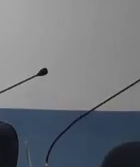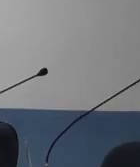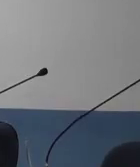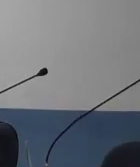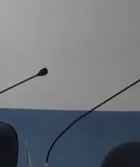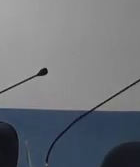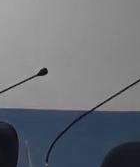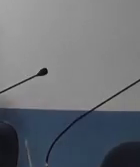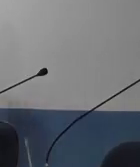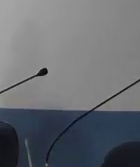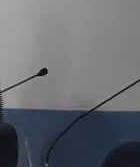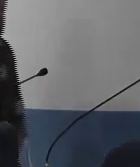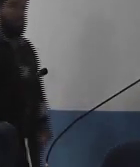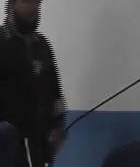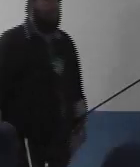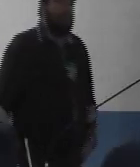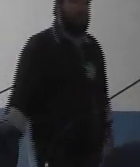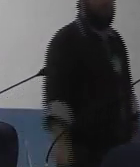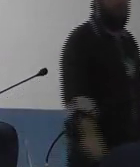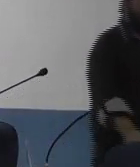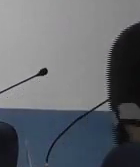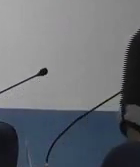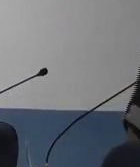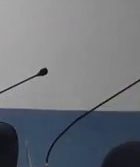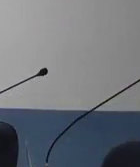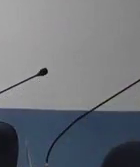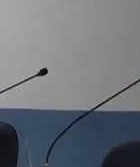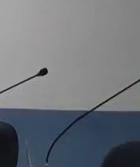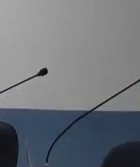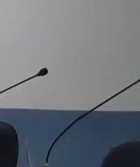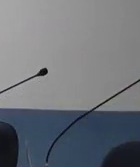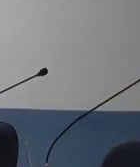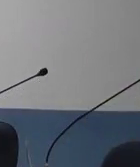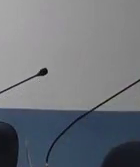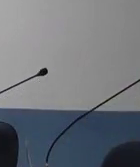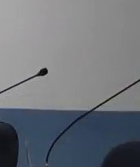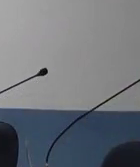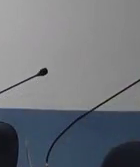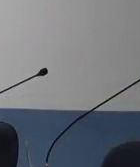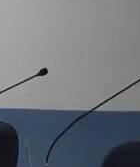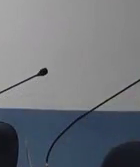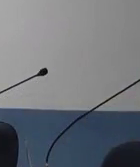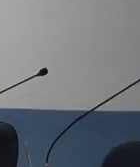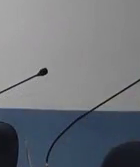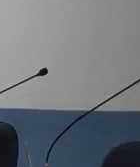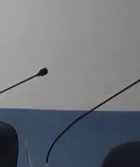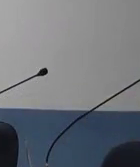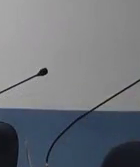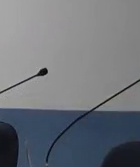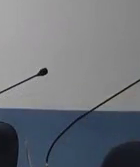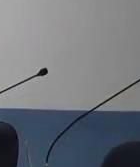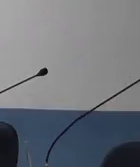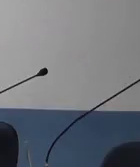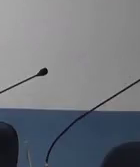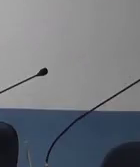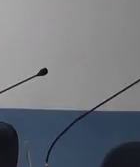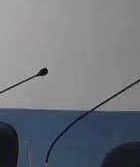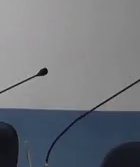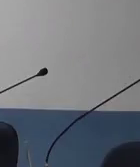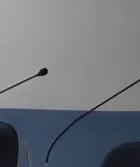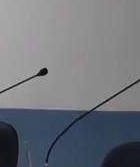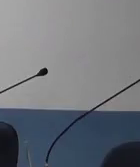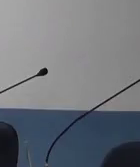a prefeitura, quem deve o INSS e assim sucessivamente. É isso que precisa ser feito, essa cobrança e conscientização para que possa ser pago. Tá